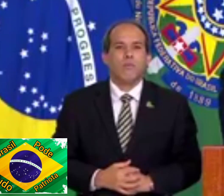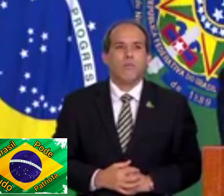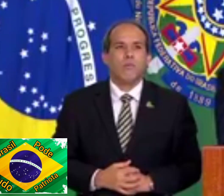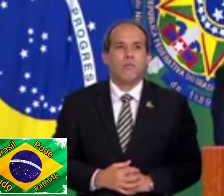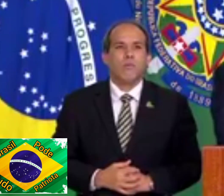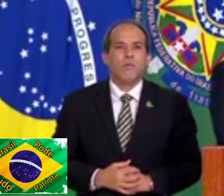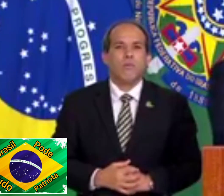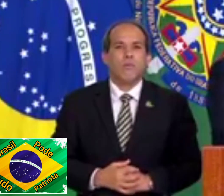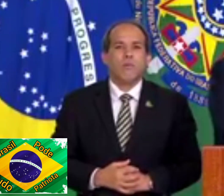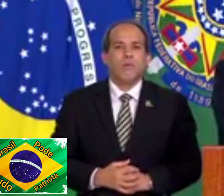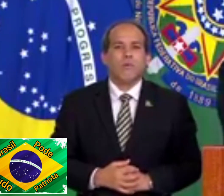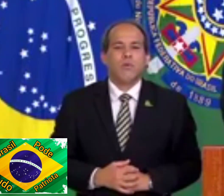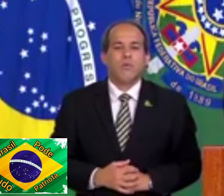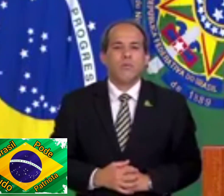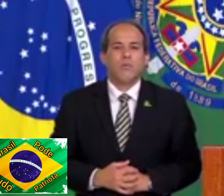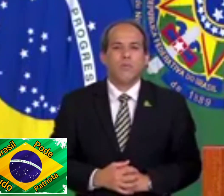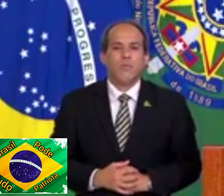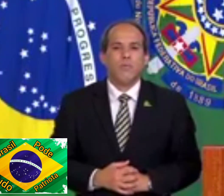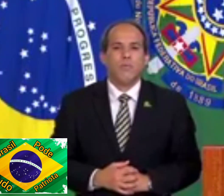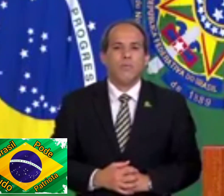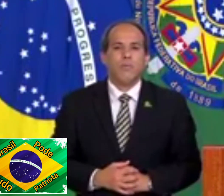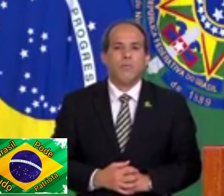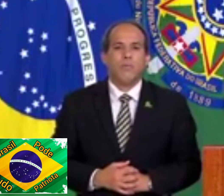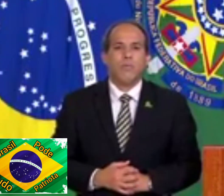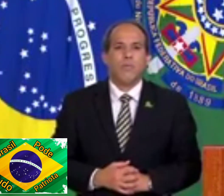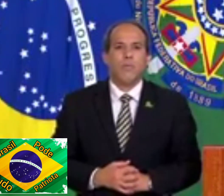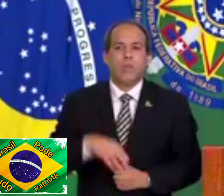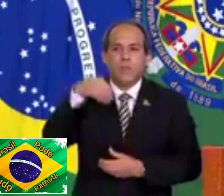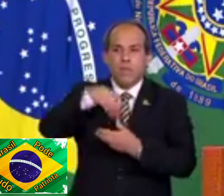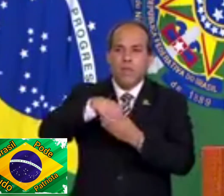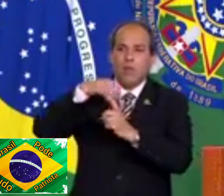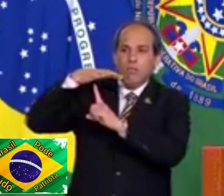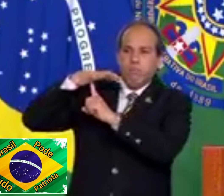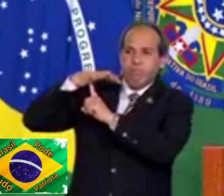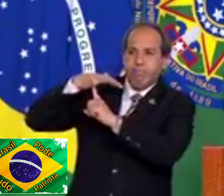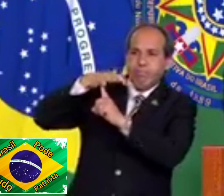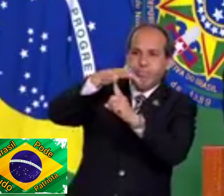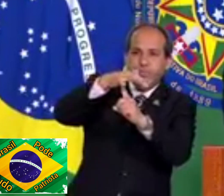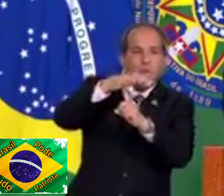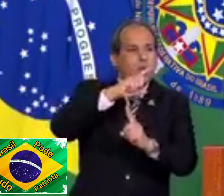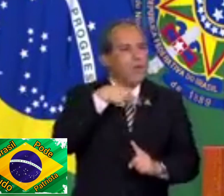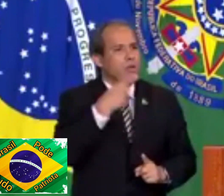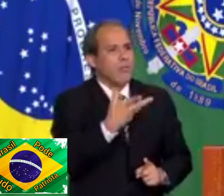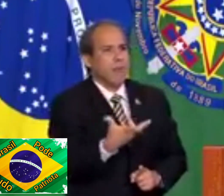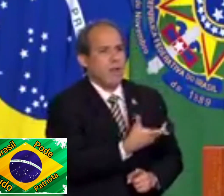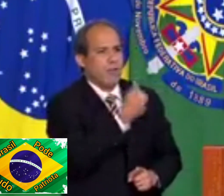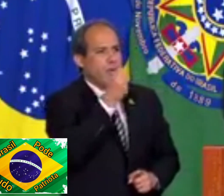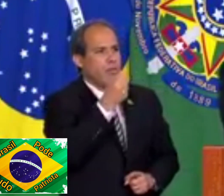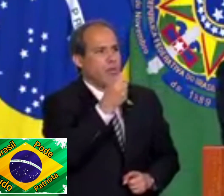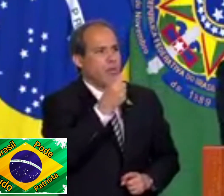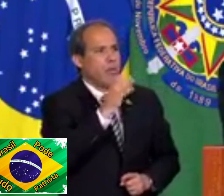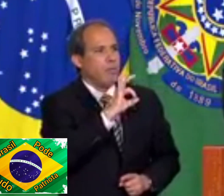fui conduzido pelo helicóptero da nossa gloriosa Polícia Militar de São Paulo.